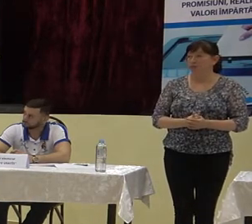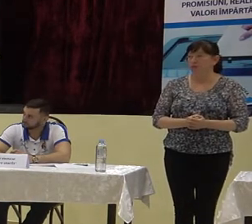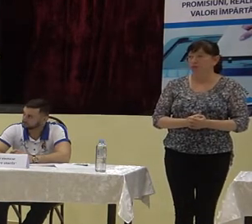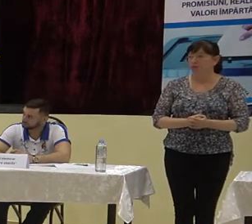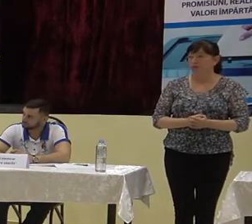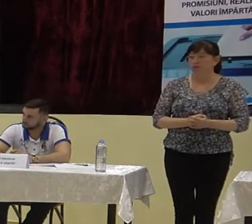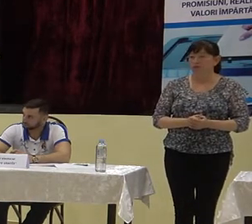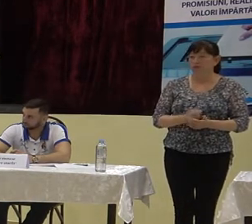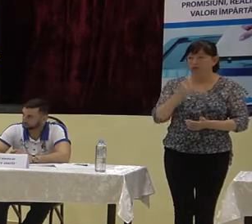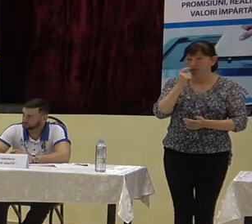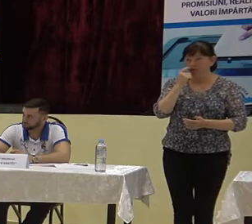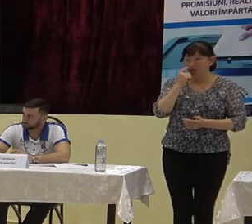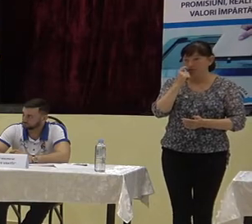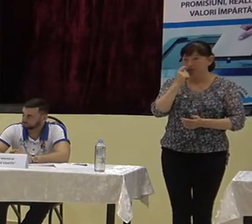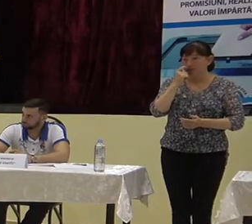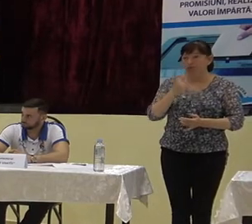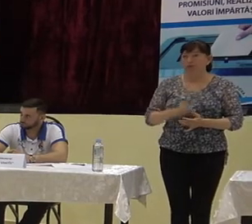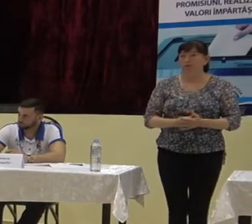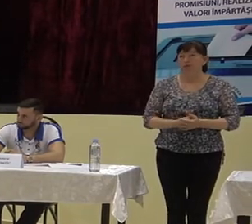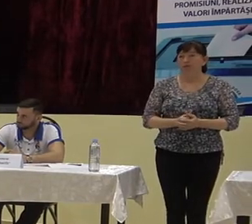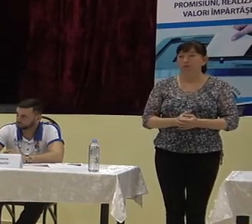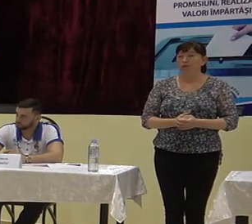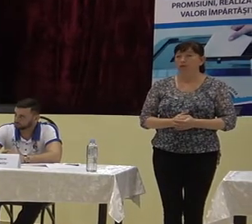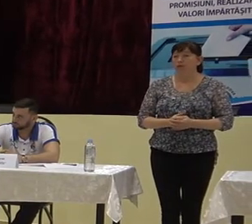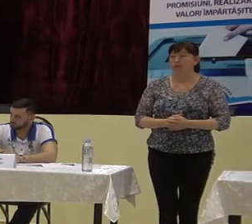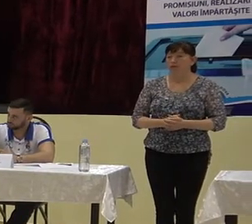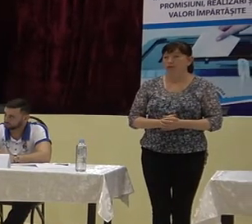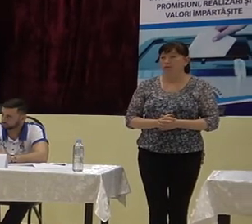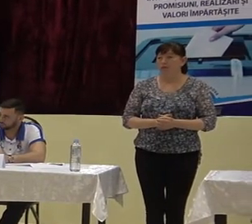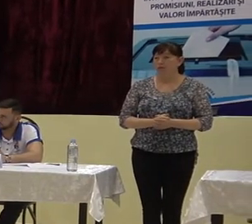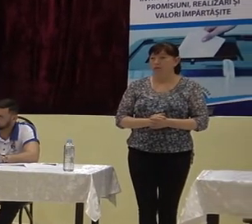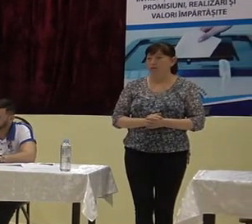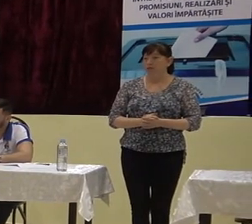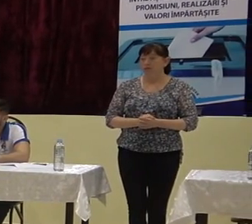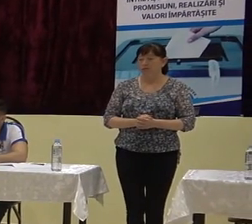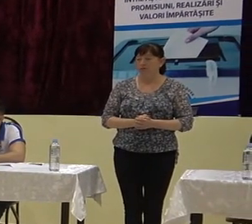acestei dezbateri. A fost, poate este un comentariu. Dacă se poate persoana care